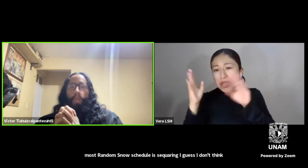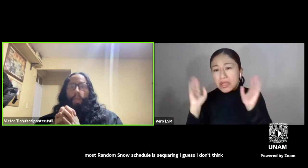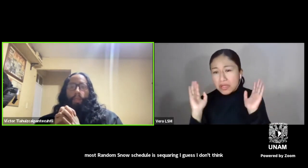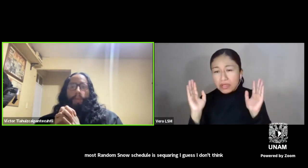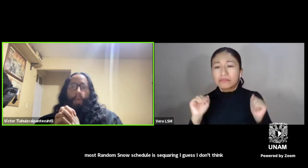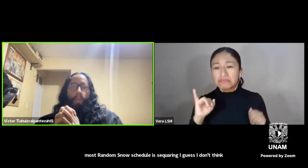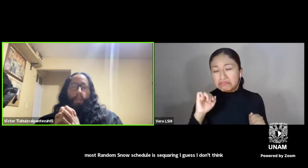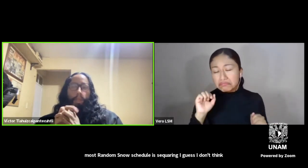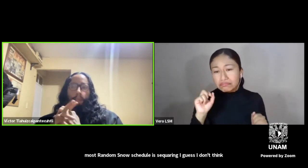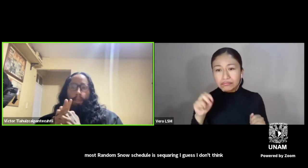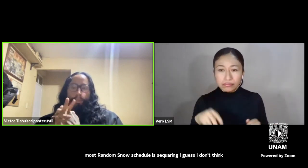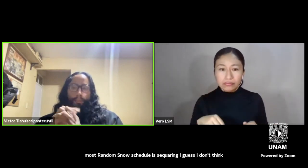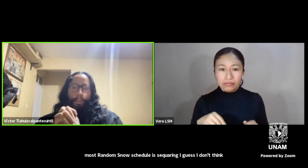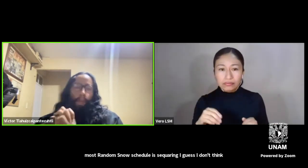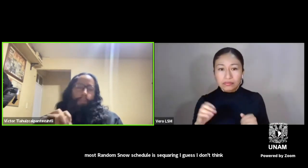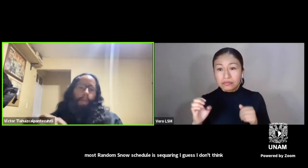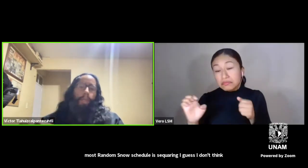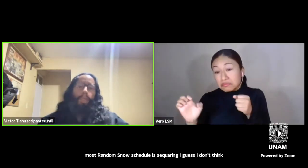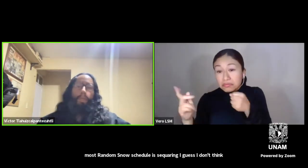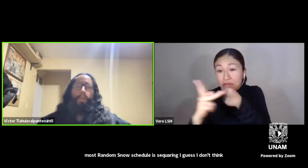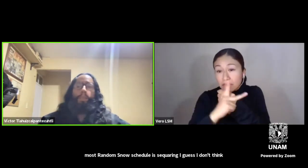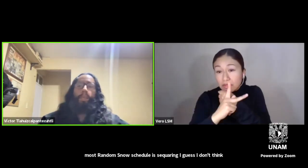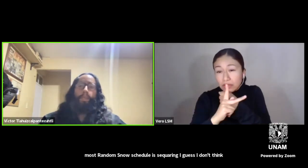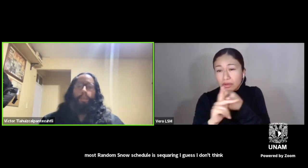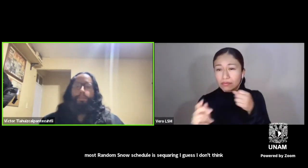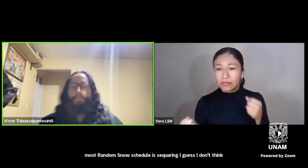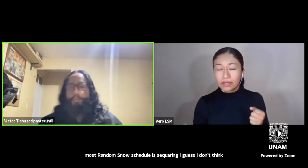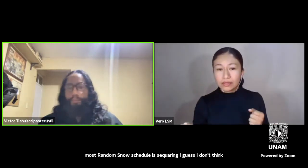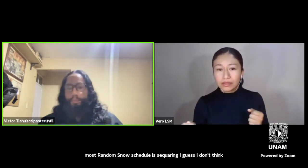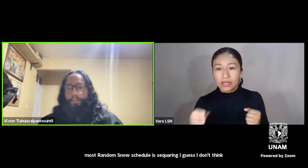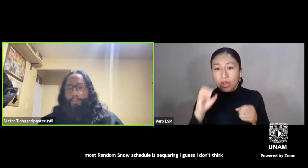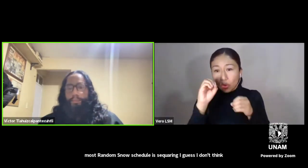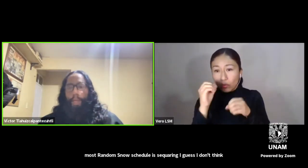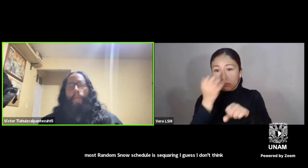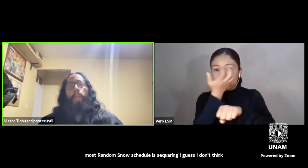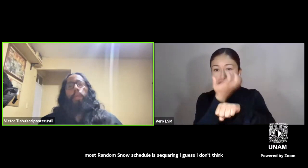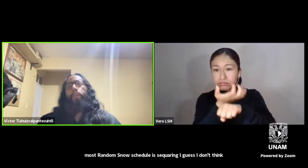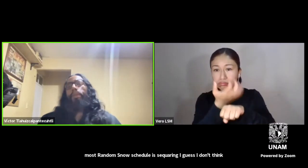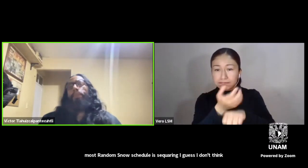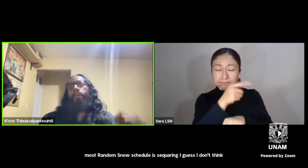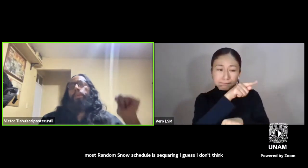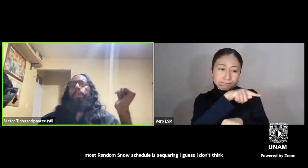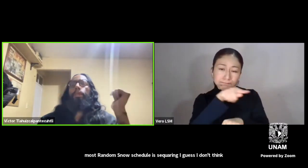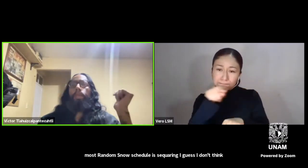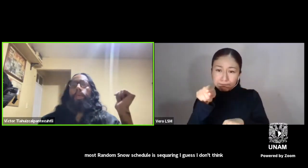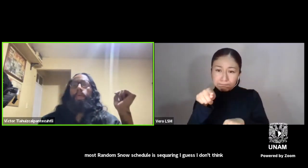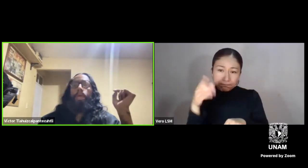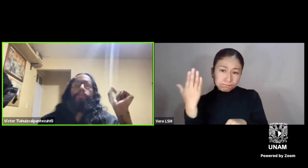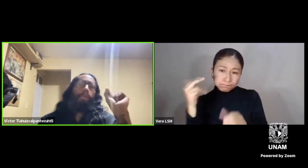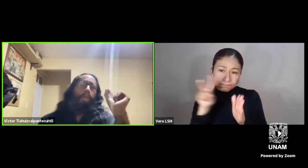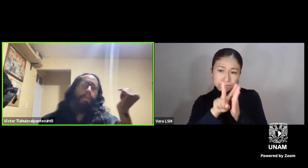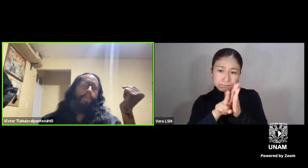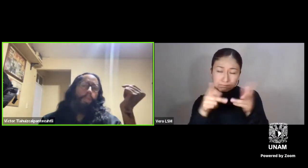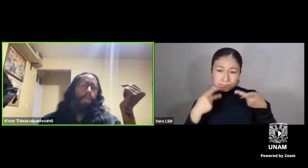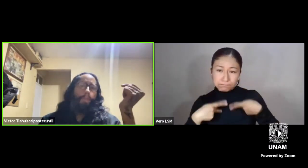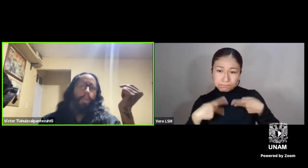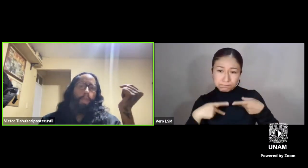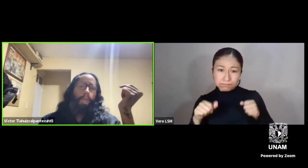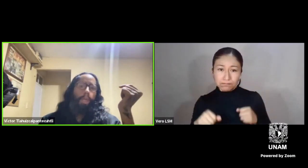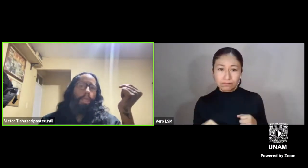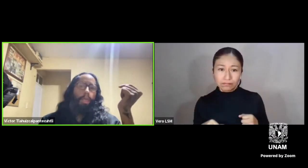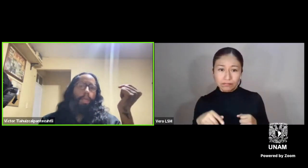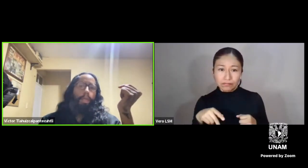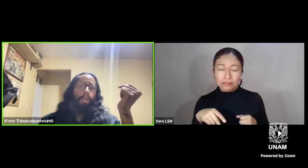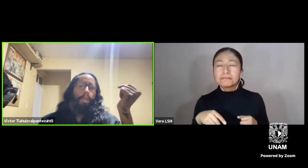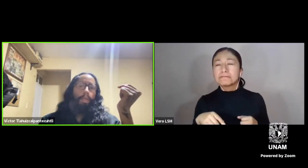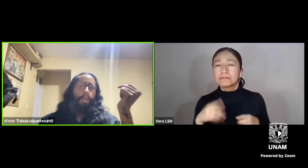¿no? Países europeos o por ahí de Estados Unidos. ¿Y qué es lo que vemos? ¿Cómo entendemos el